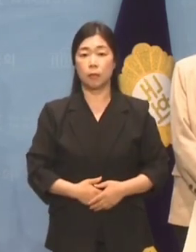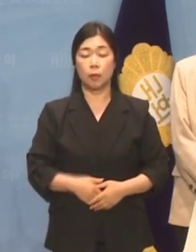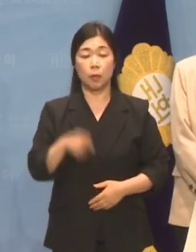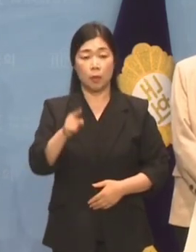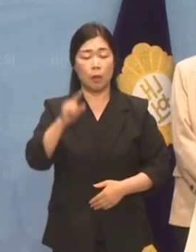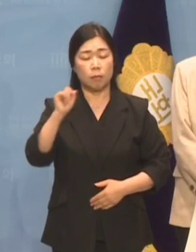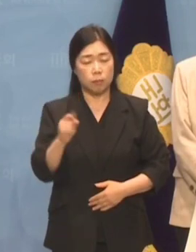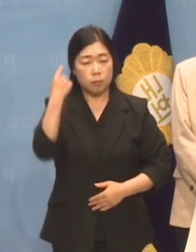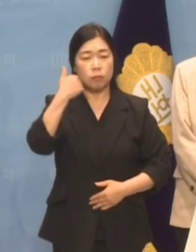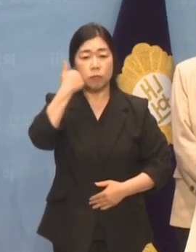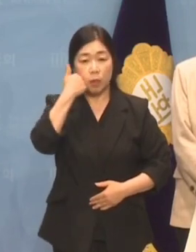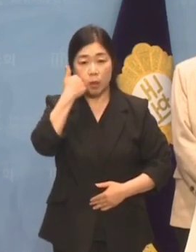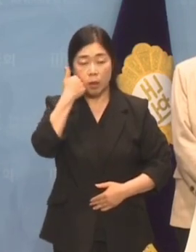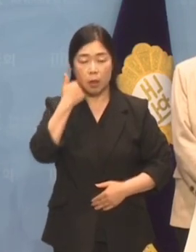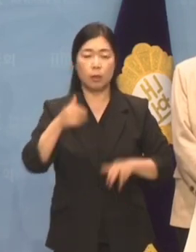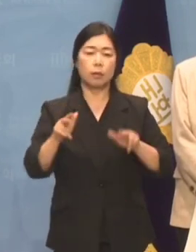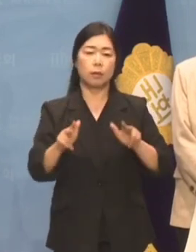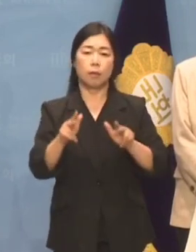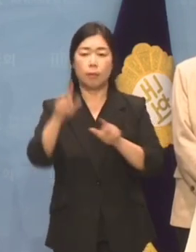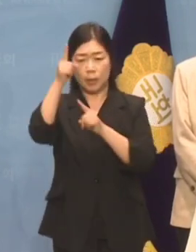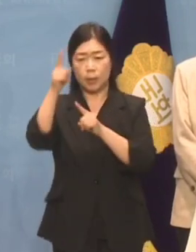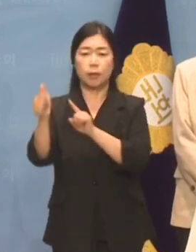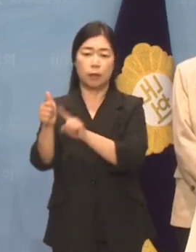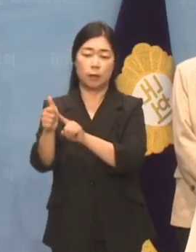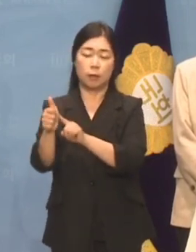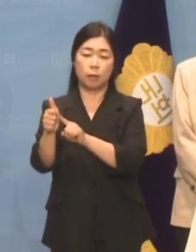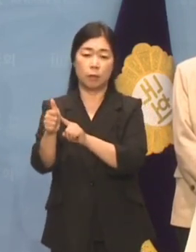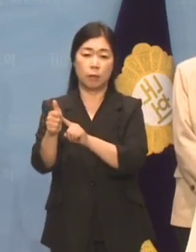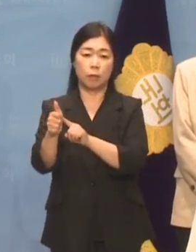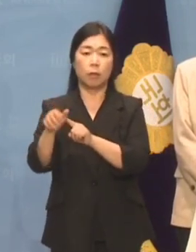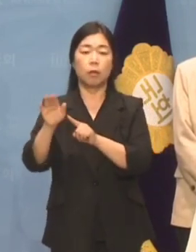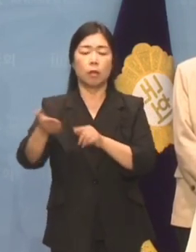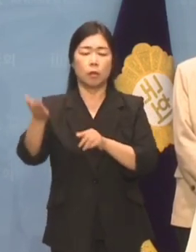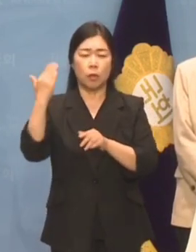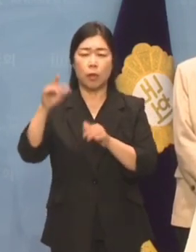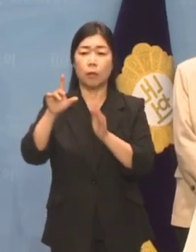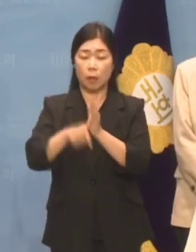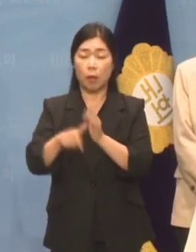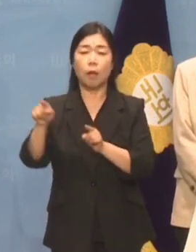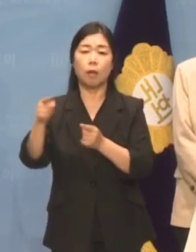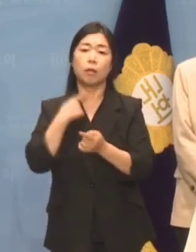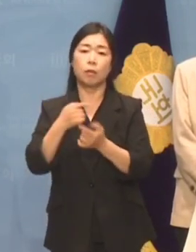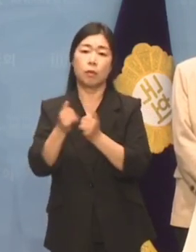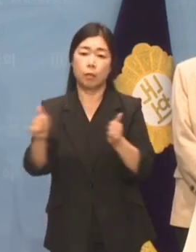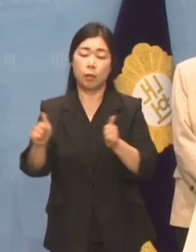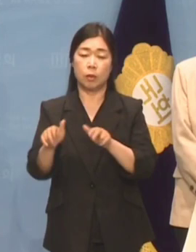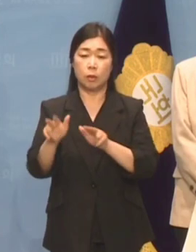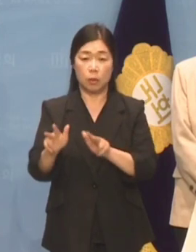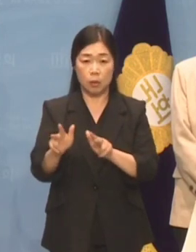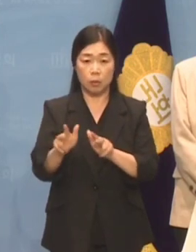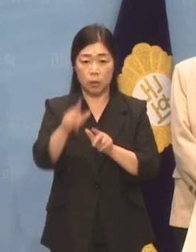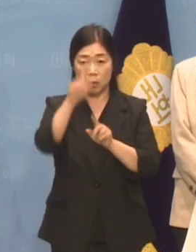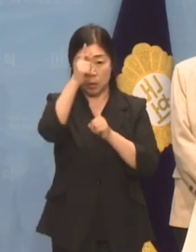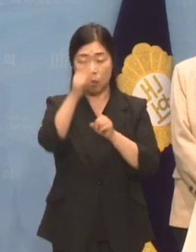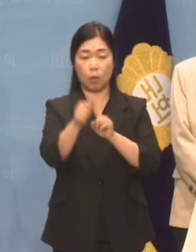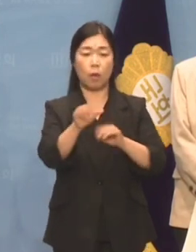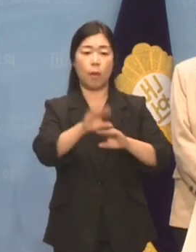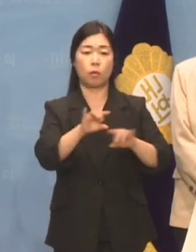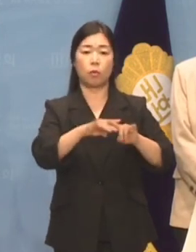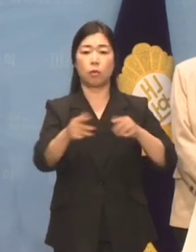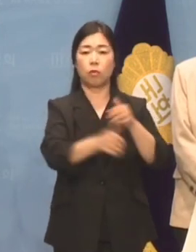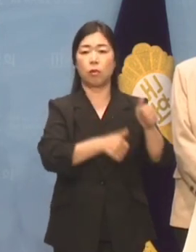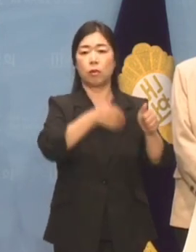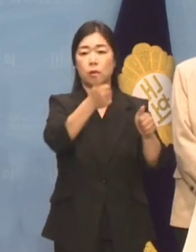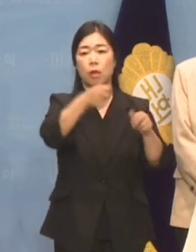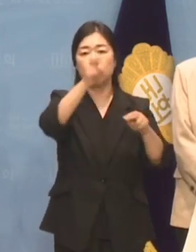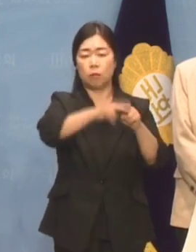이 일의 몸통이 방송통신위원장 임명이 유력하다는 이동관 특보입니다. 다른 흠결을 따질